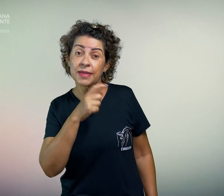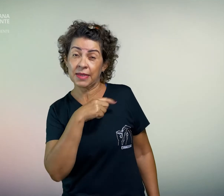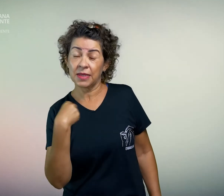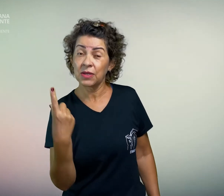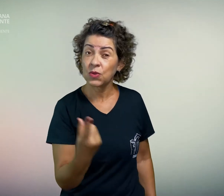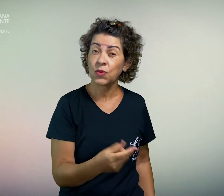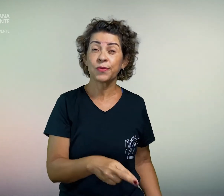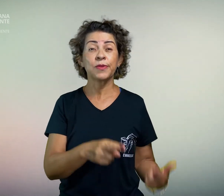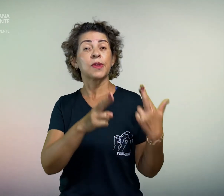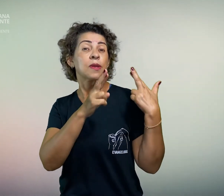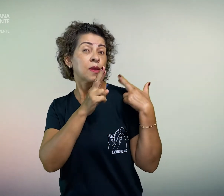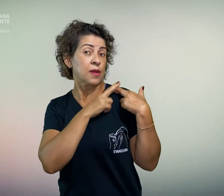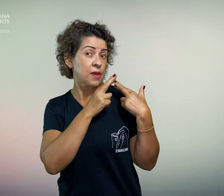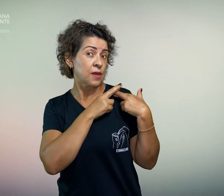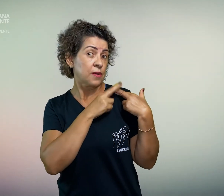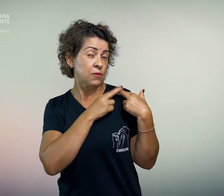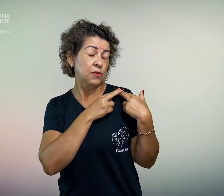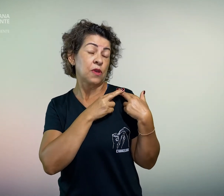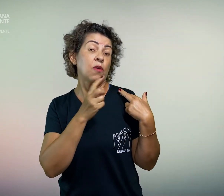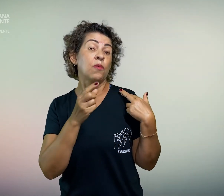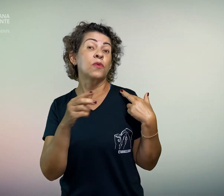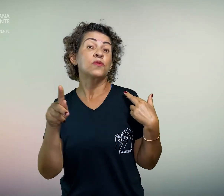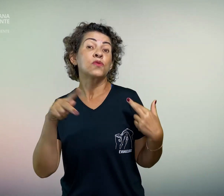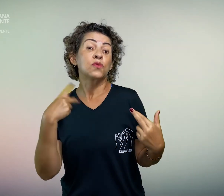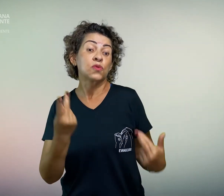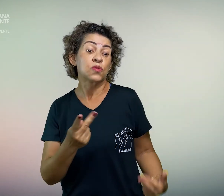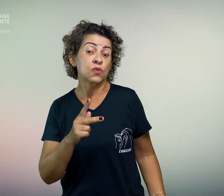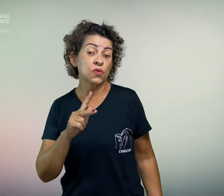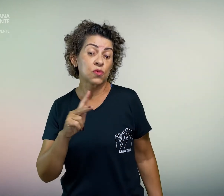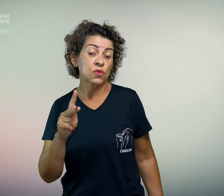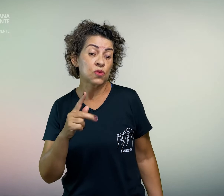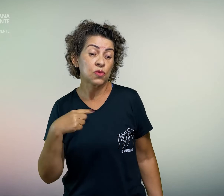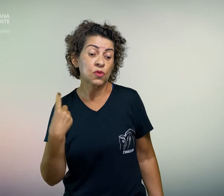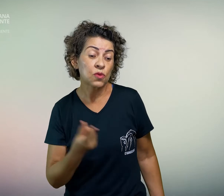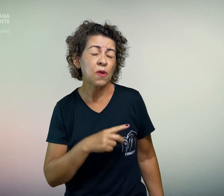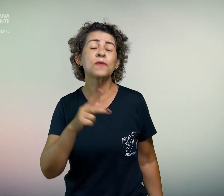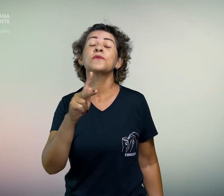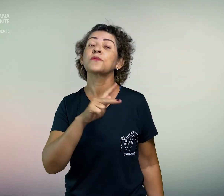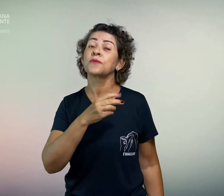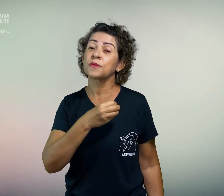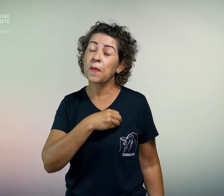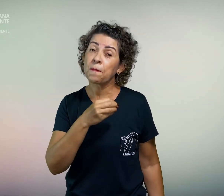Entretanto, ainda que sejamos nós os responsáveis pelos nossos